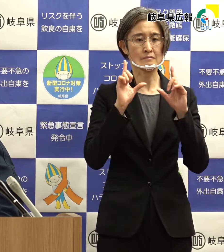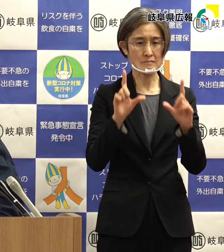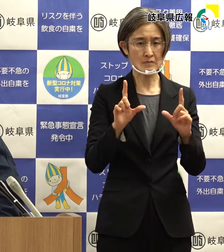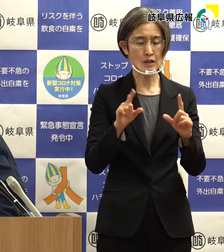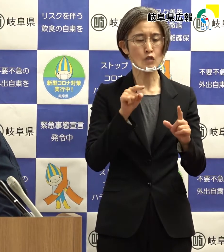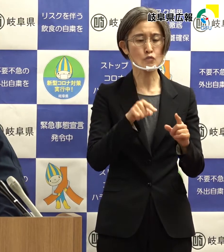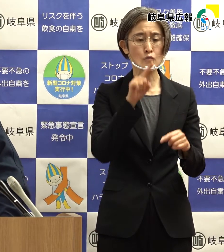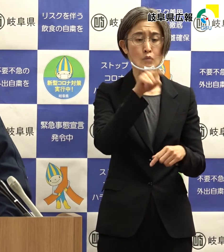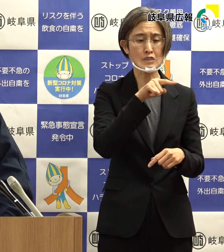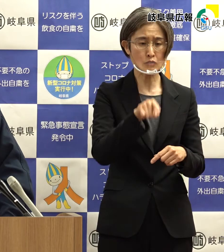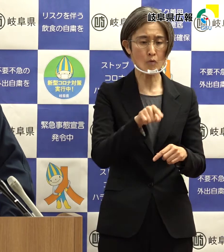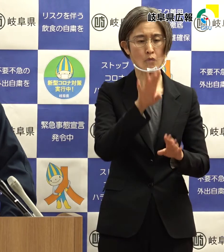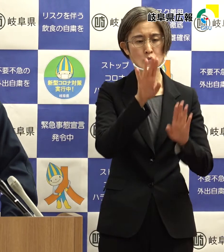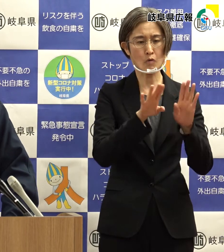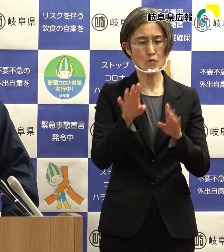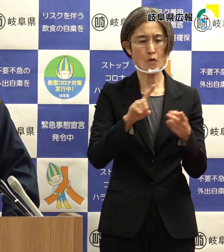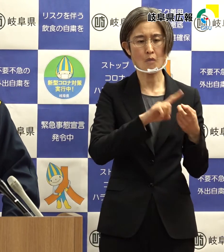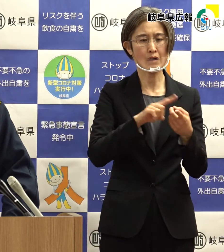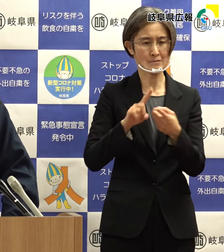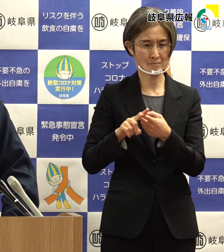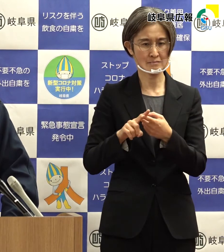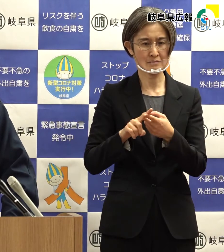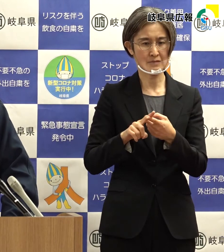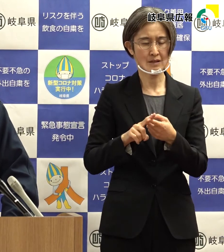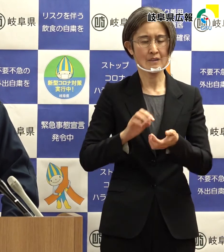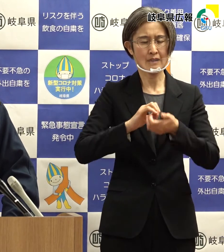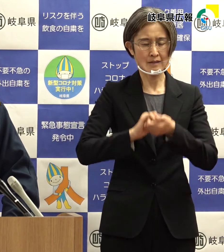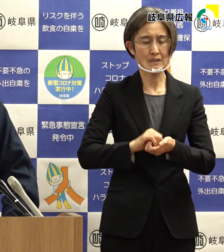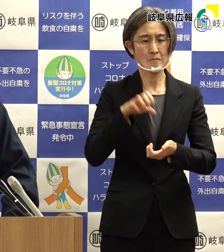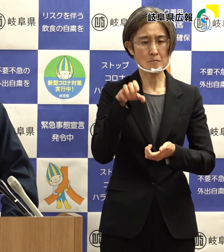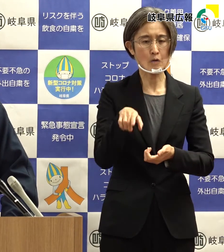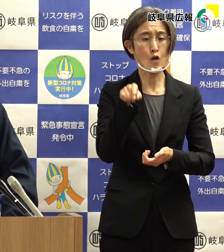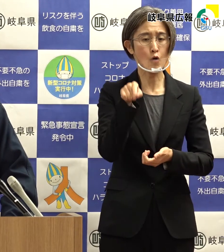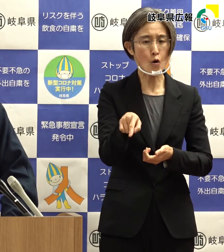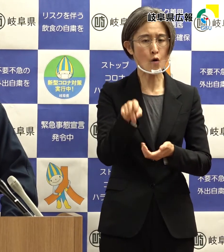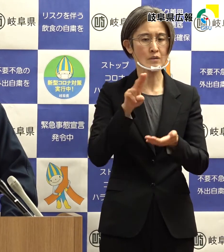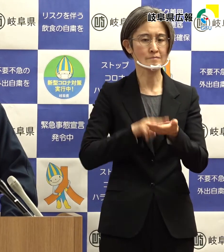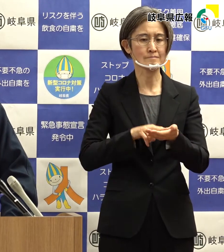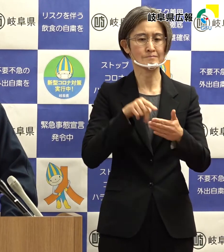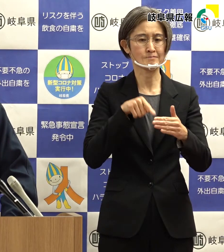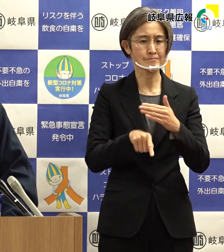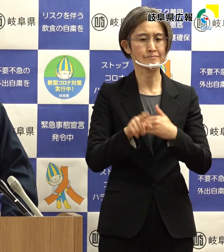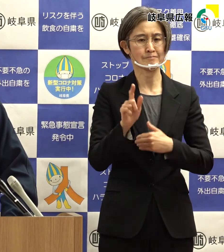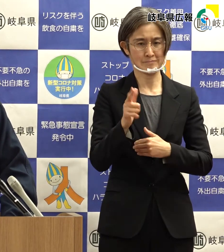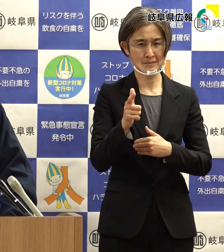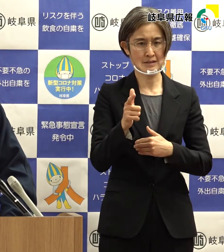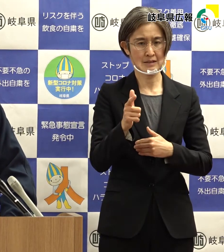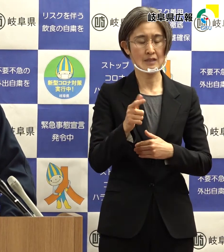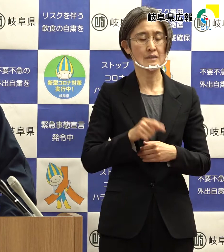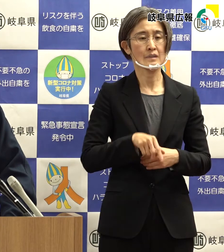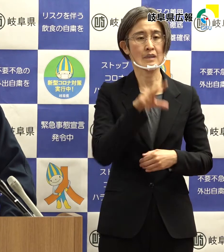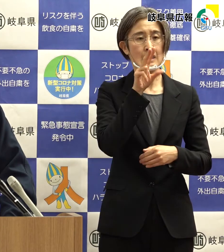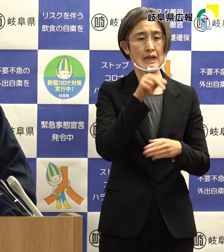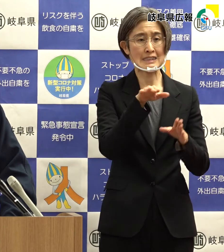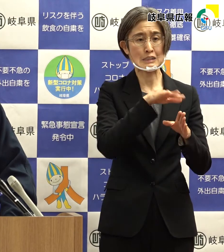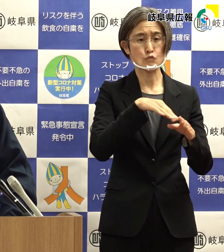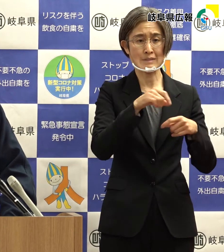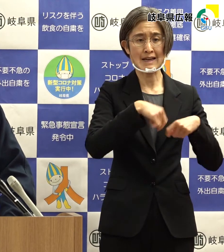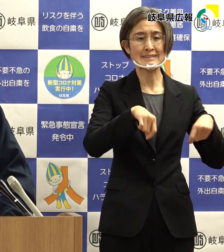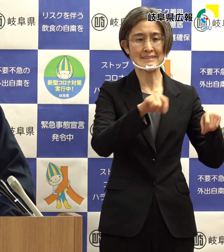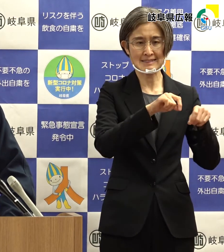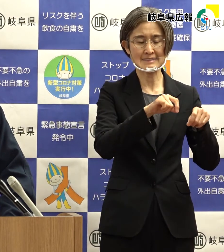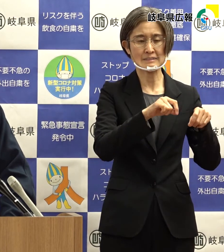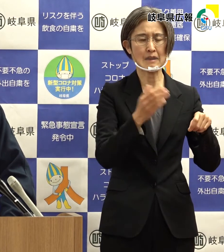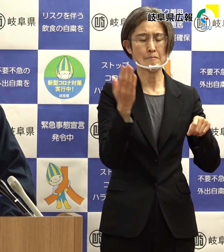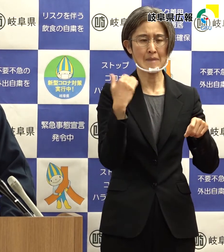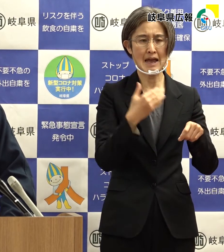から、一律に決めているわけではありませんけれども、岐阜県域はまあちょっとまだ一時の9割台